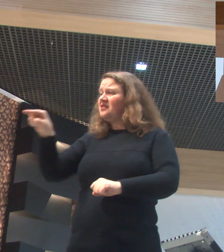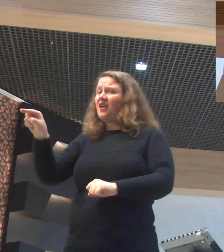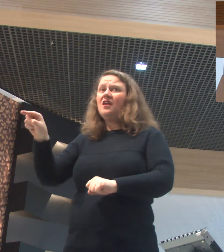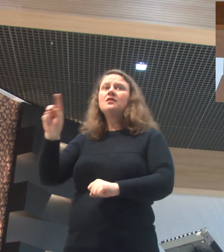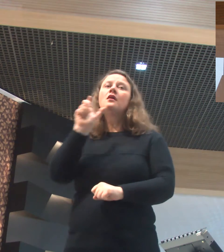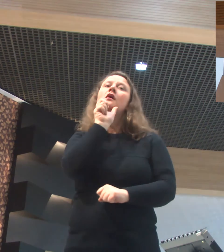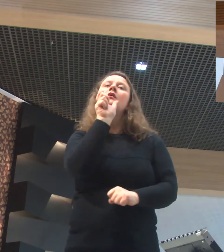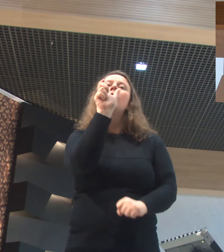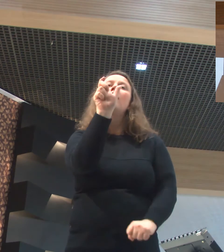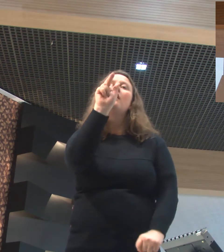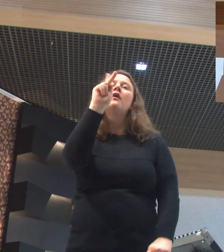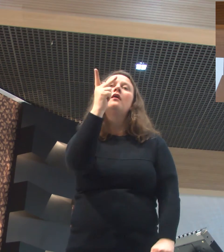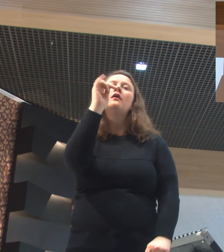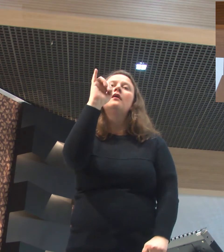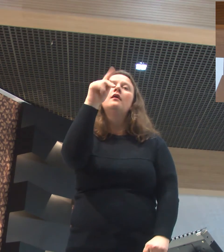hipócritas.